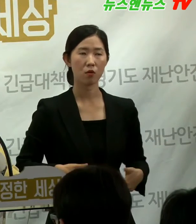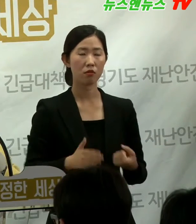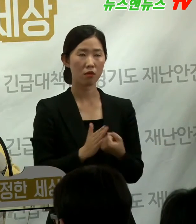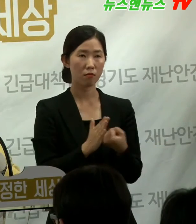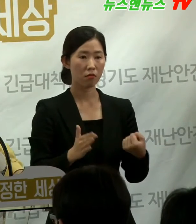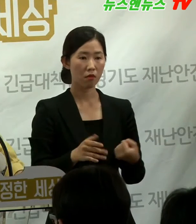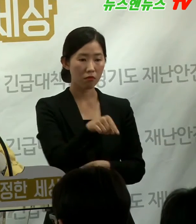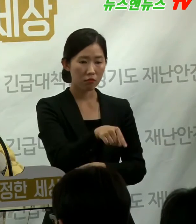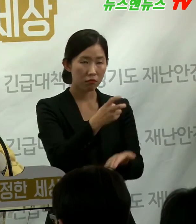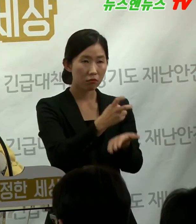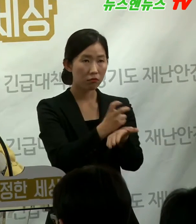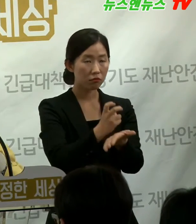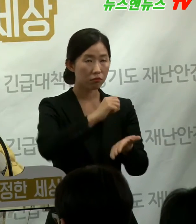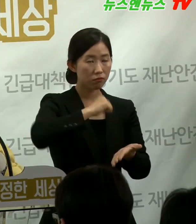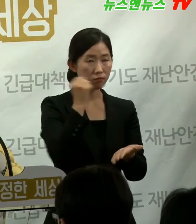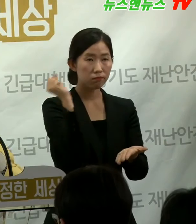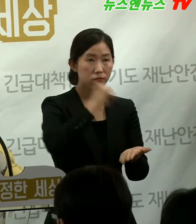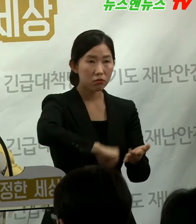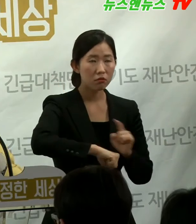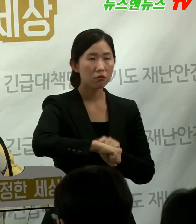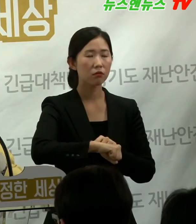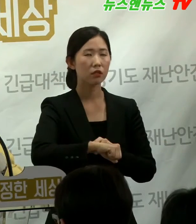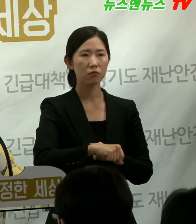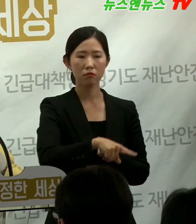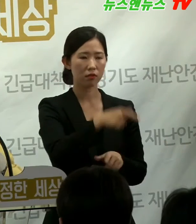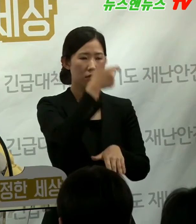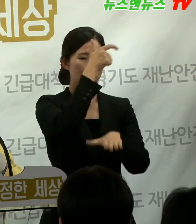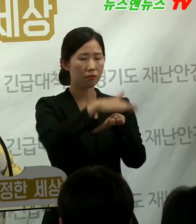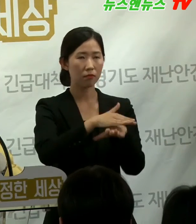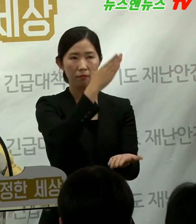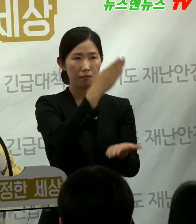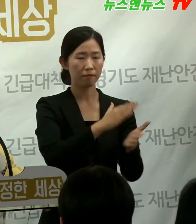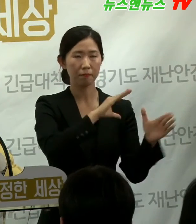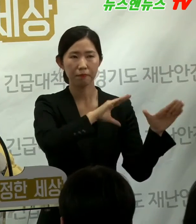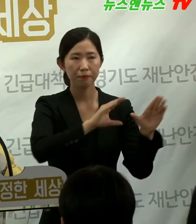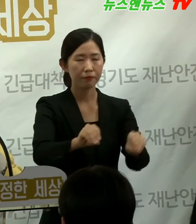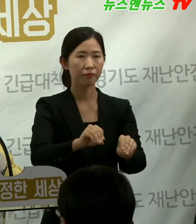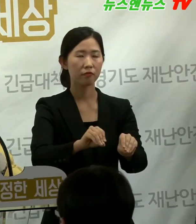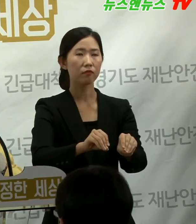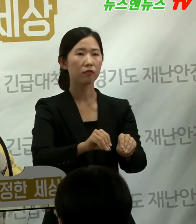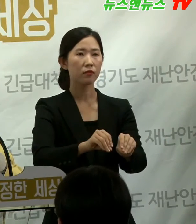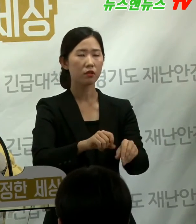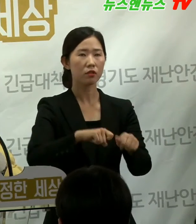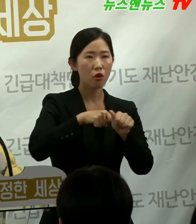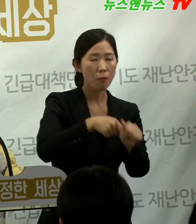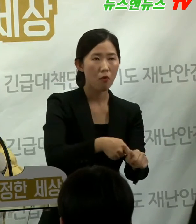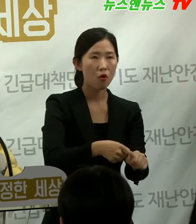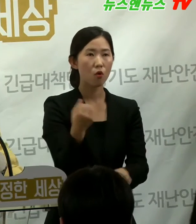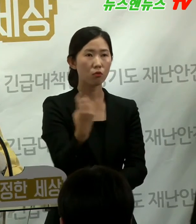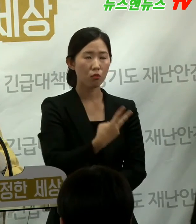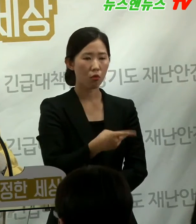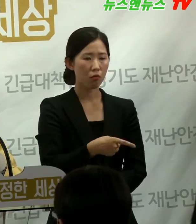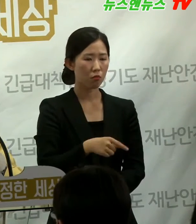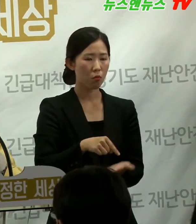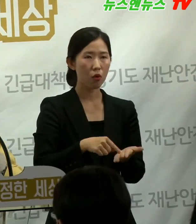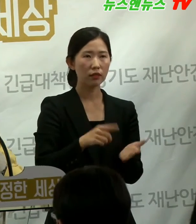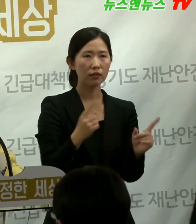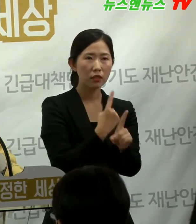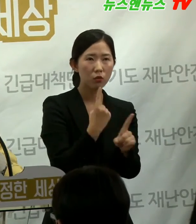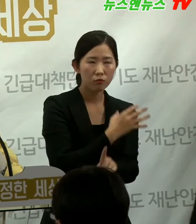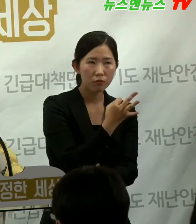안 지키면 갈 수 없다 아예 하지 마라 처벌 보상 청구 이런 걸 할 수밖에 없다. 양해를